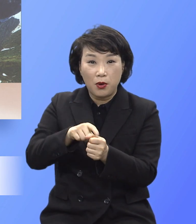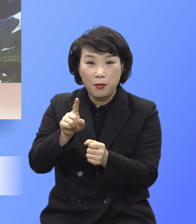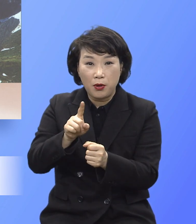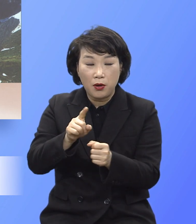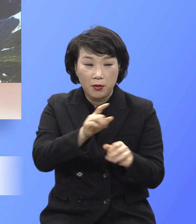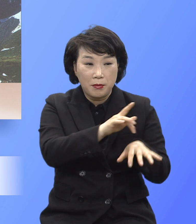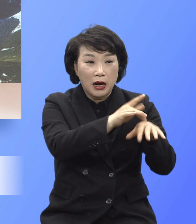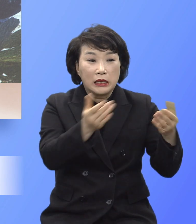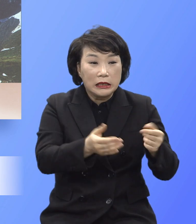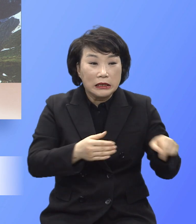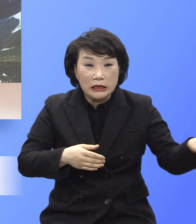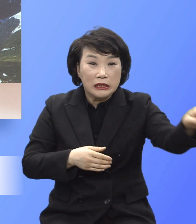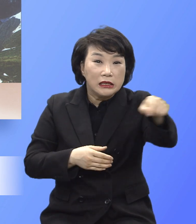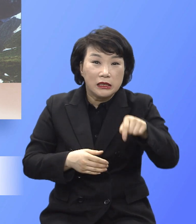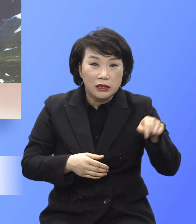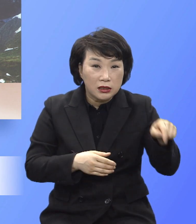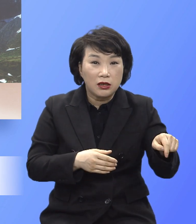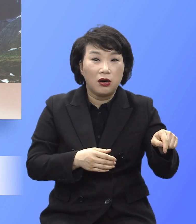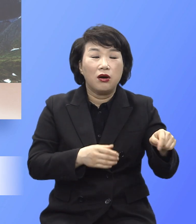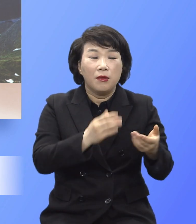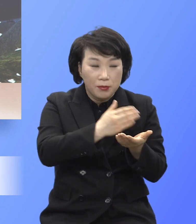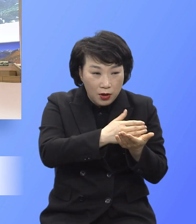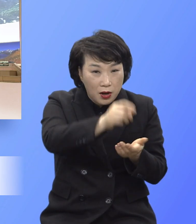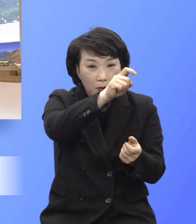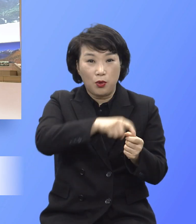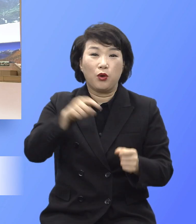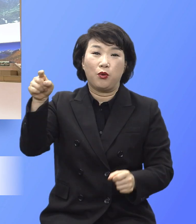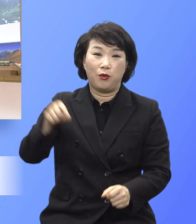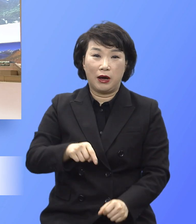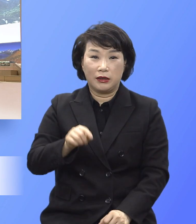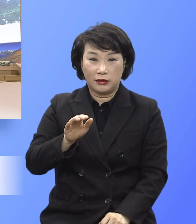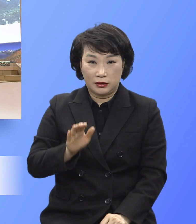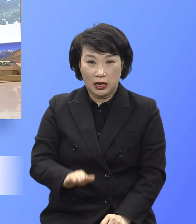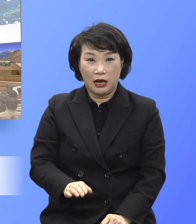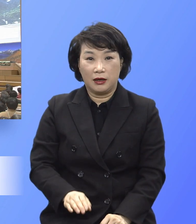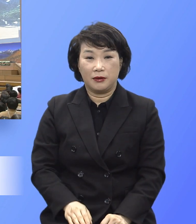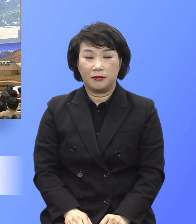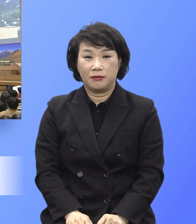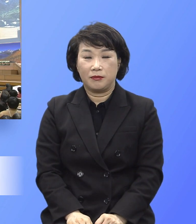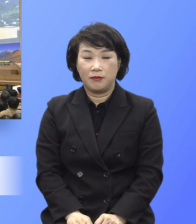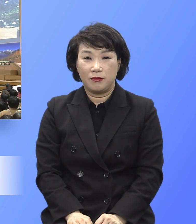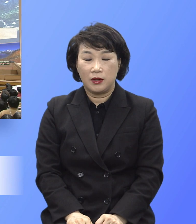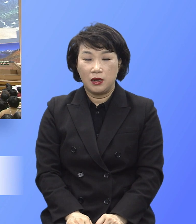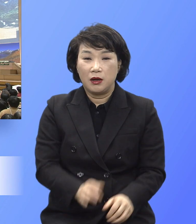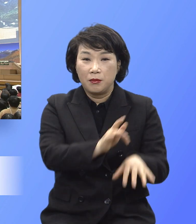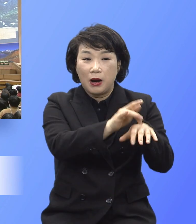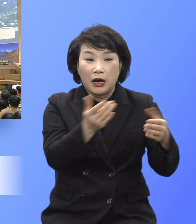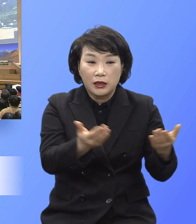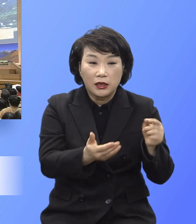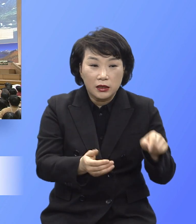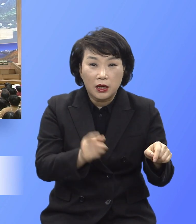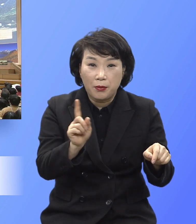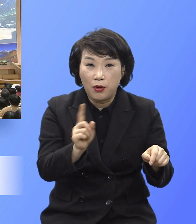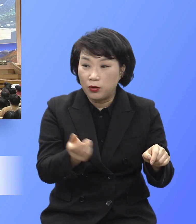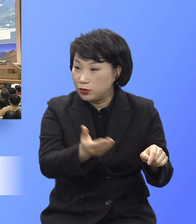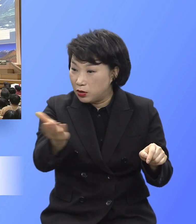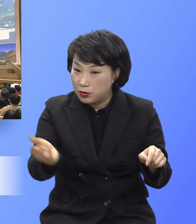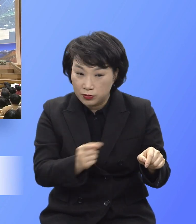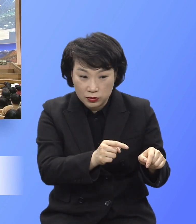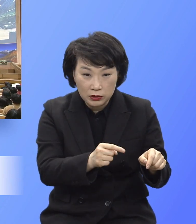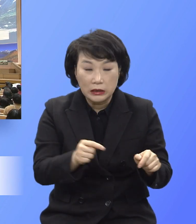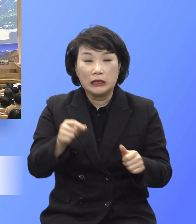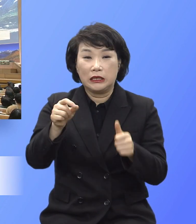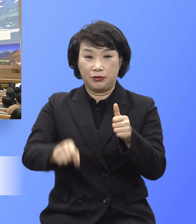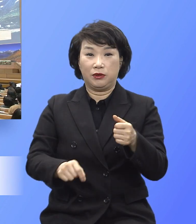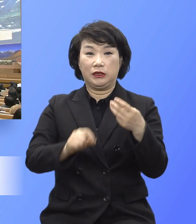것은 마귀의 일을 멸하려 하십니다. 마귀의 일이 무슨 일이냐?